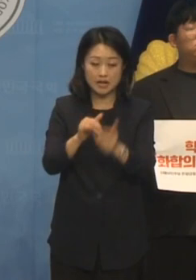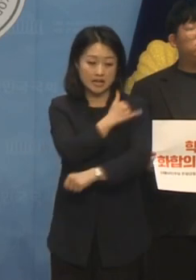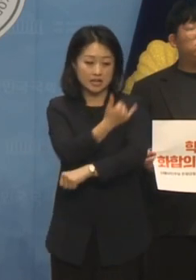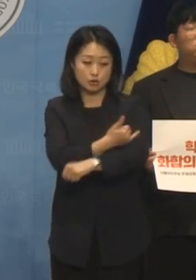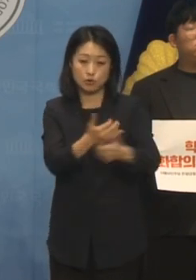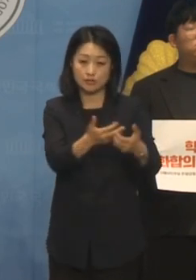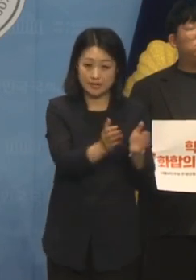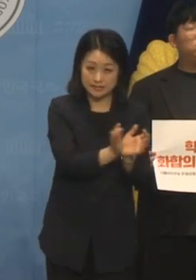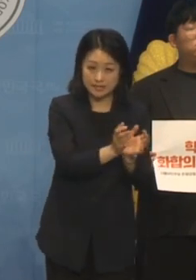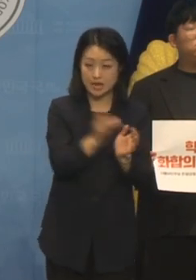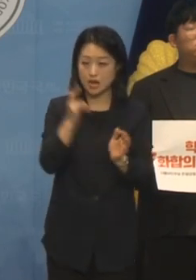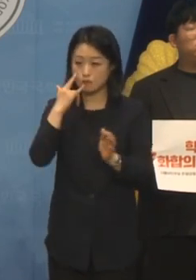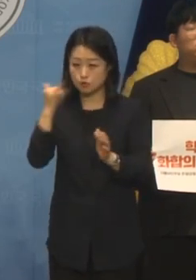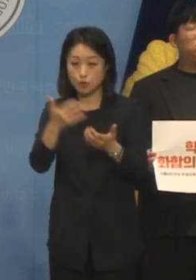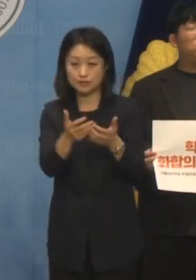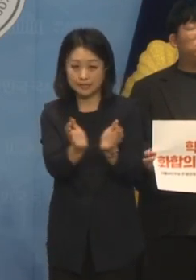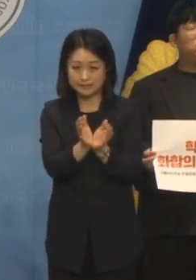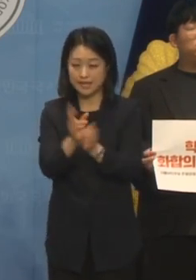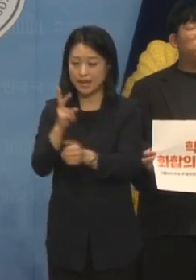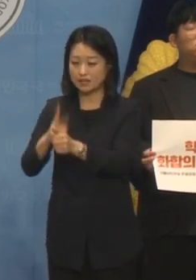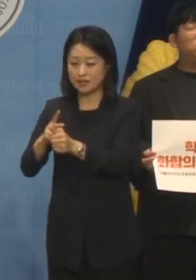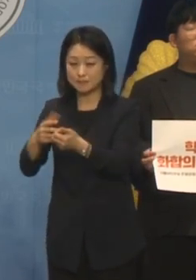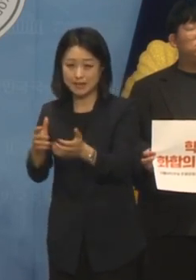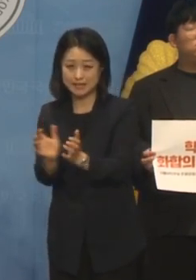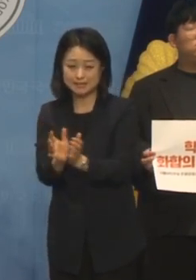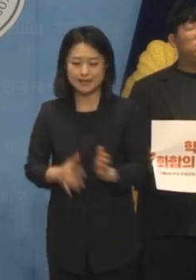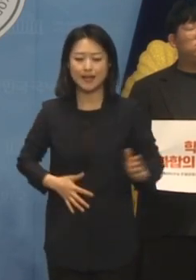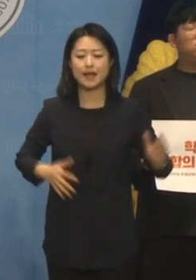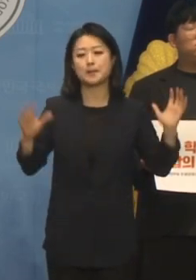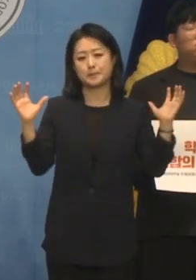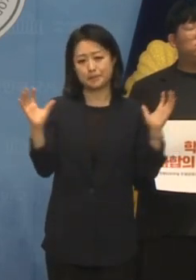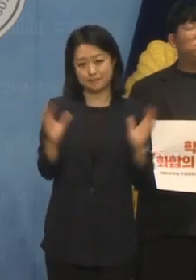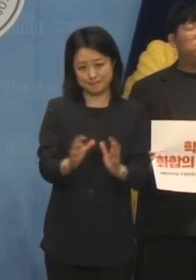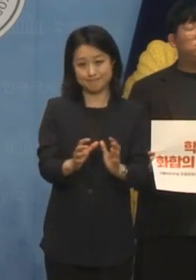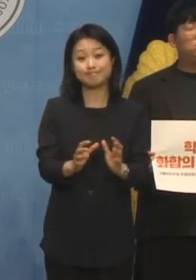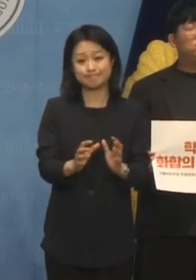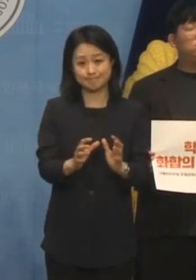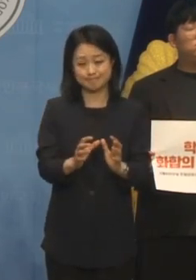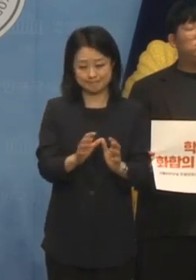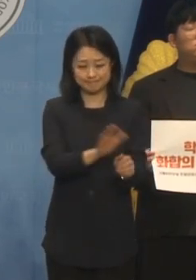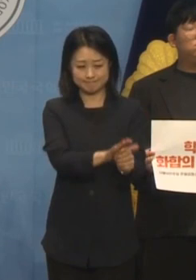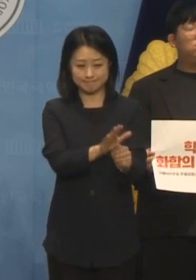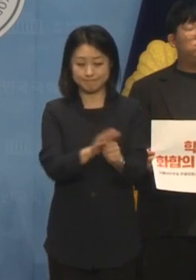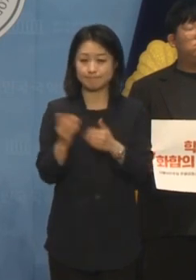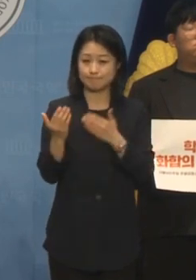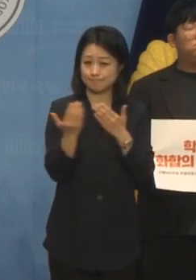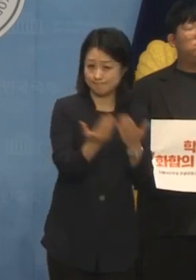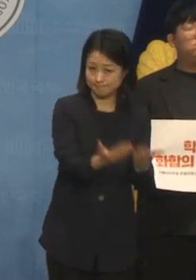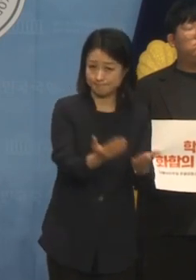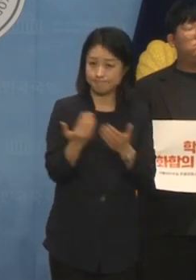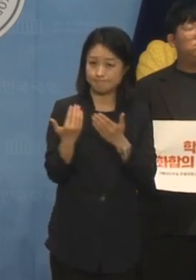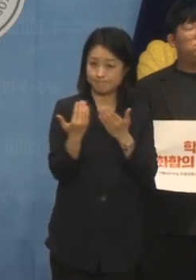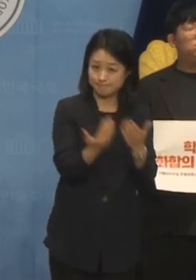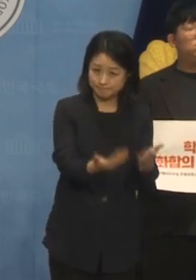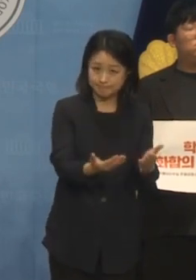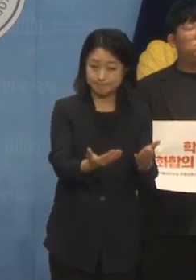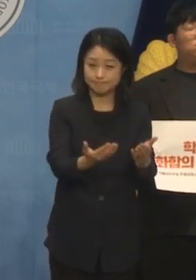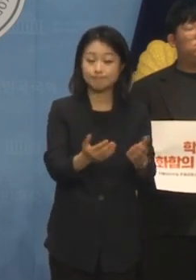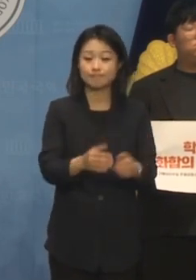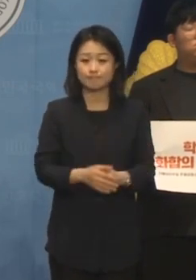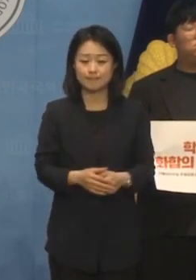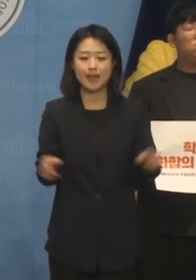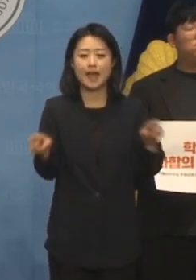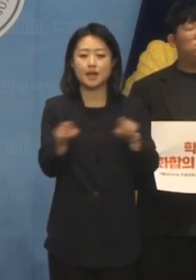인권단체와 학부모 단체와 교원 단체들이 농성하고 규탄하는 이 학생